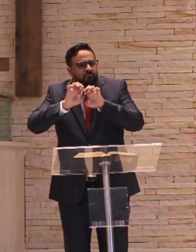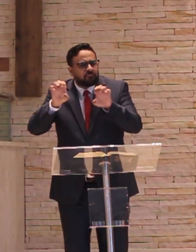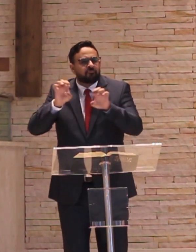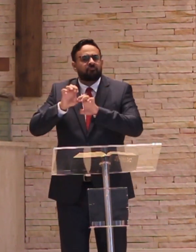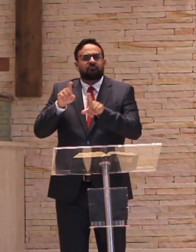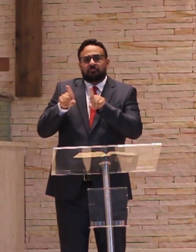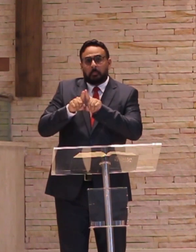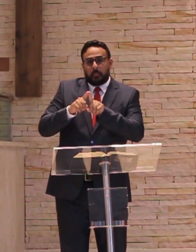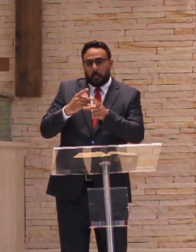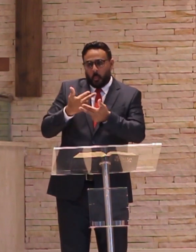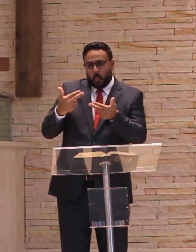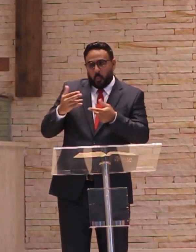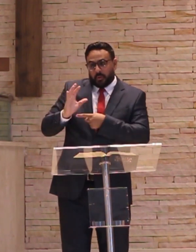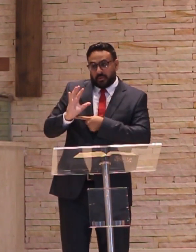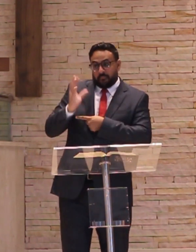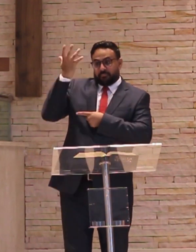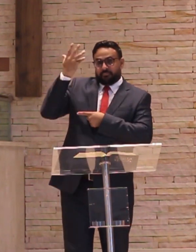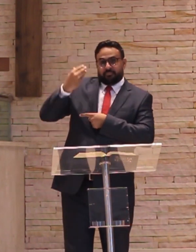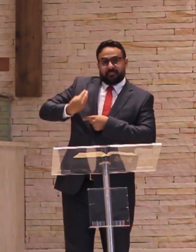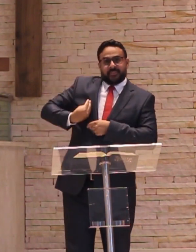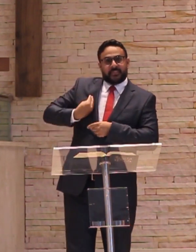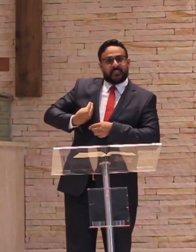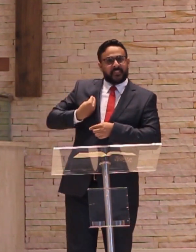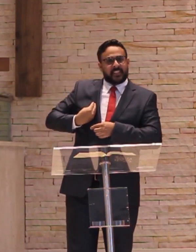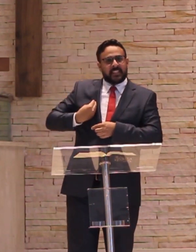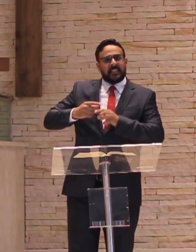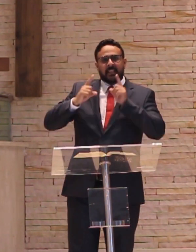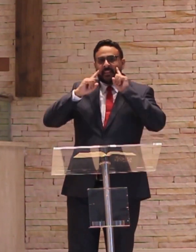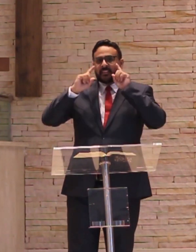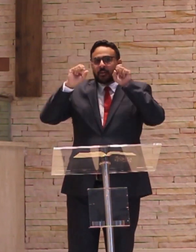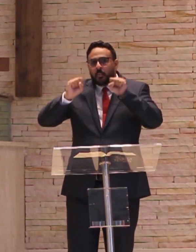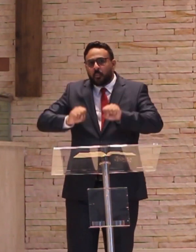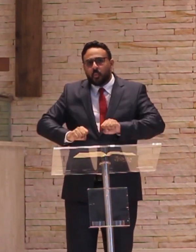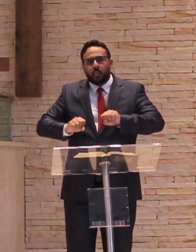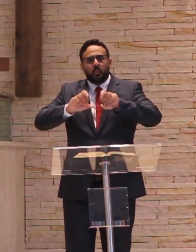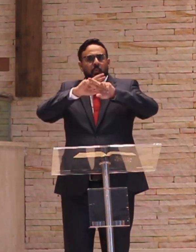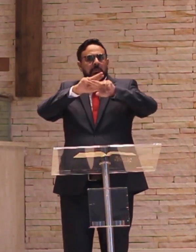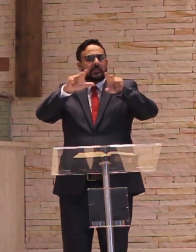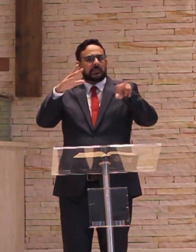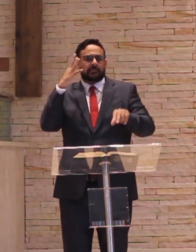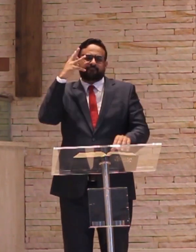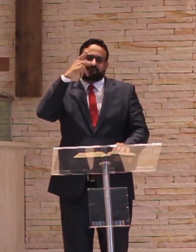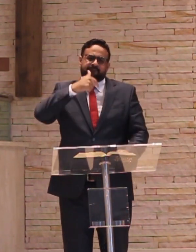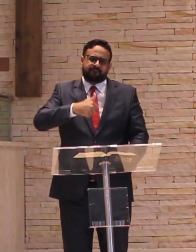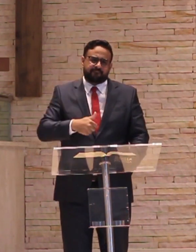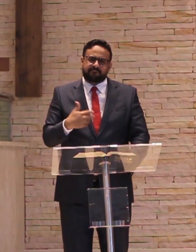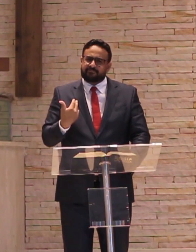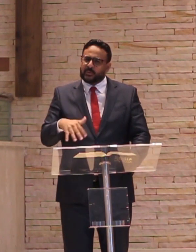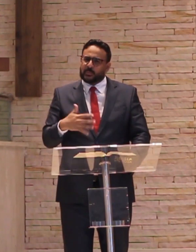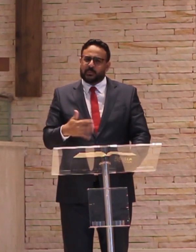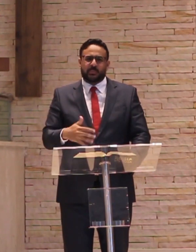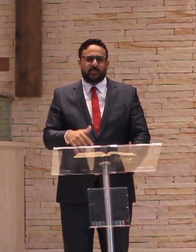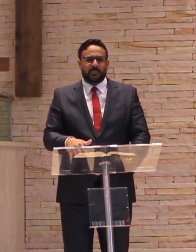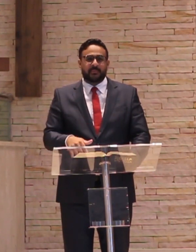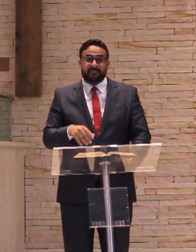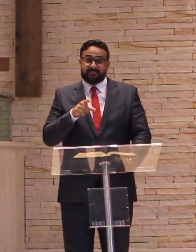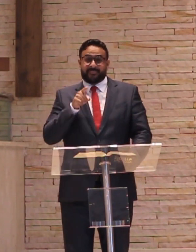elas foram evangelizadas, como elas foram missionárias, como o testemunho delas pôde ajudar outras pessoas e como elas